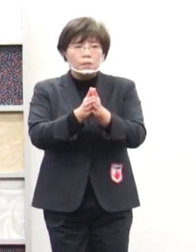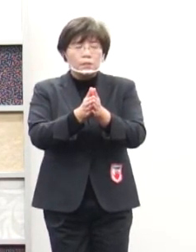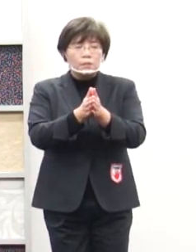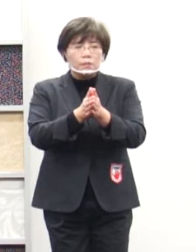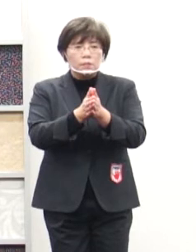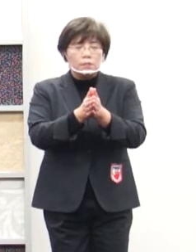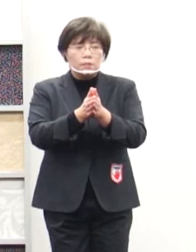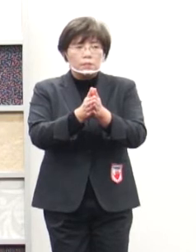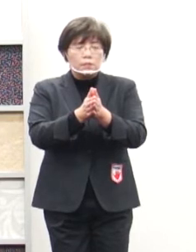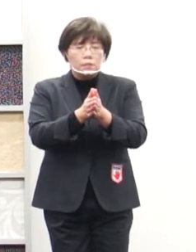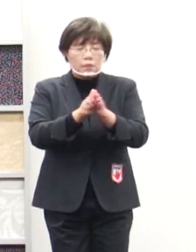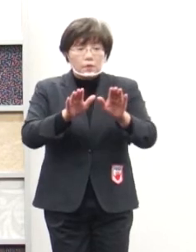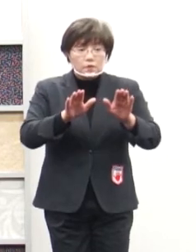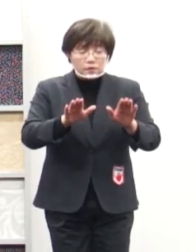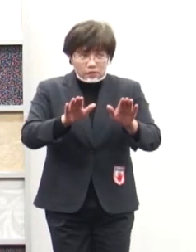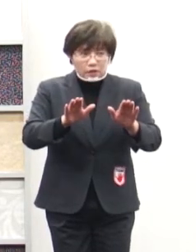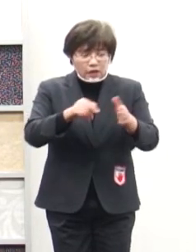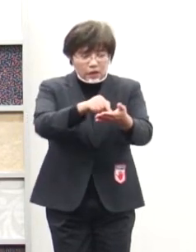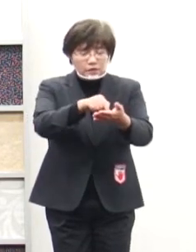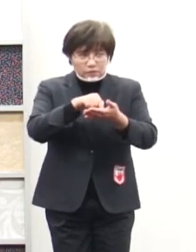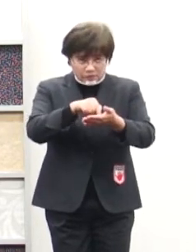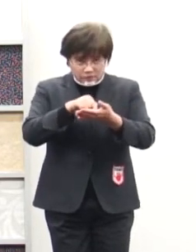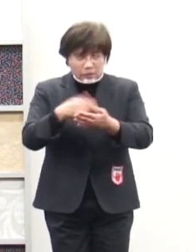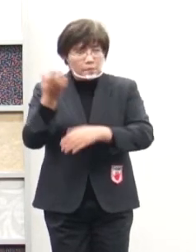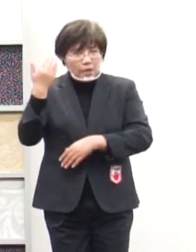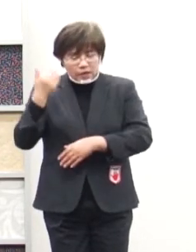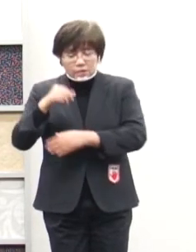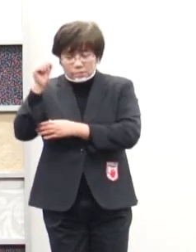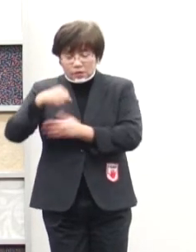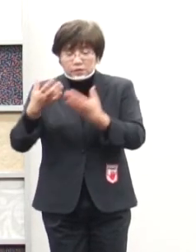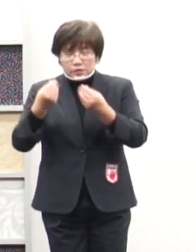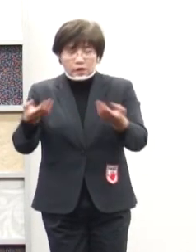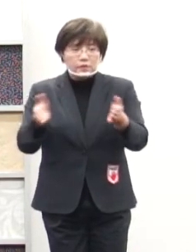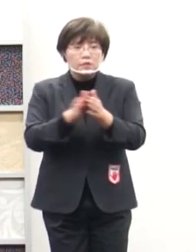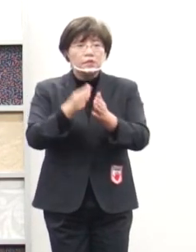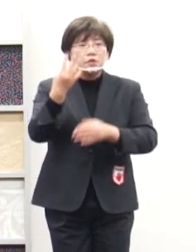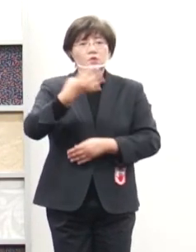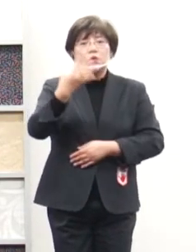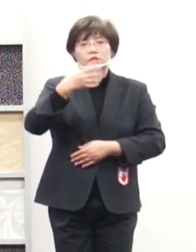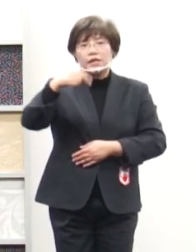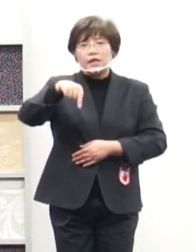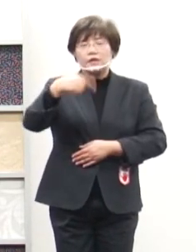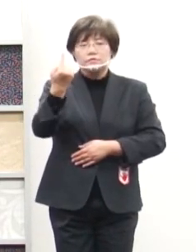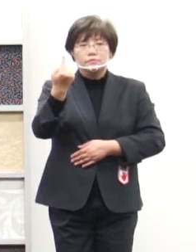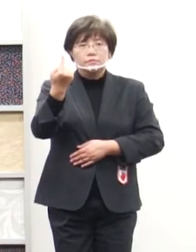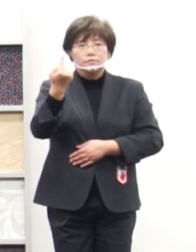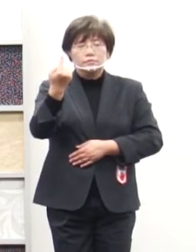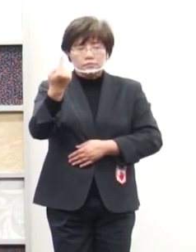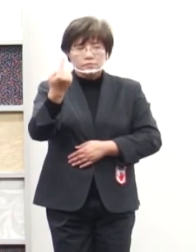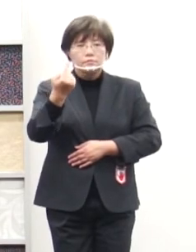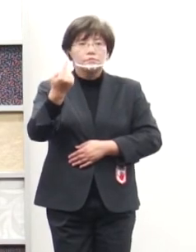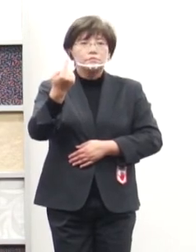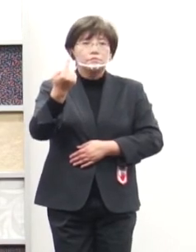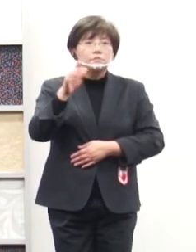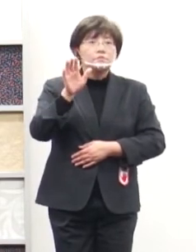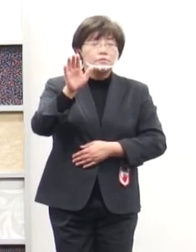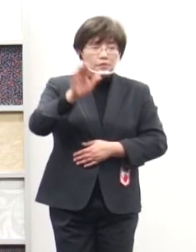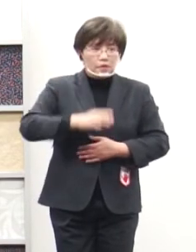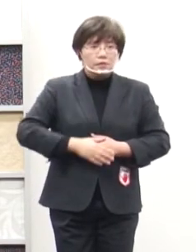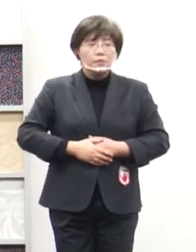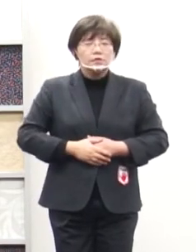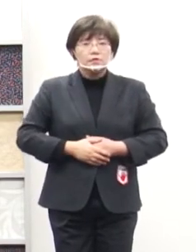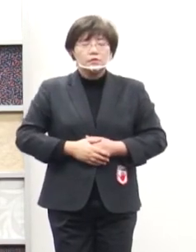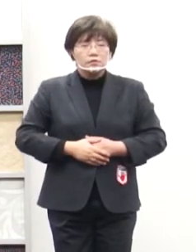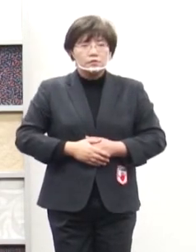申請で、認証済みも含めて4100のうち9というのが数になります。それで体操